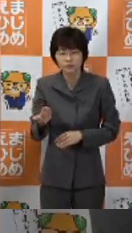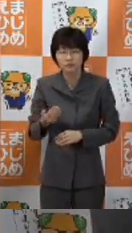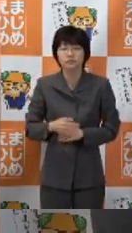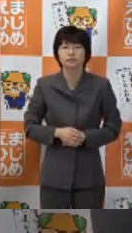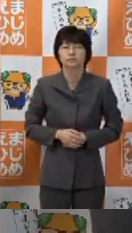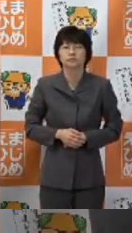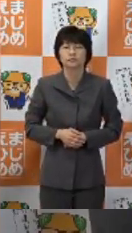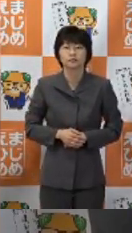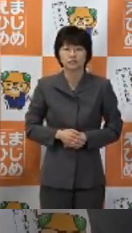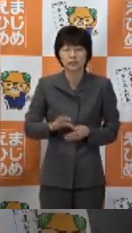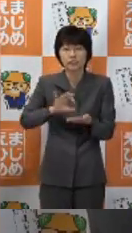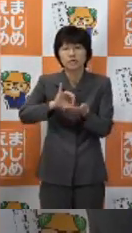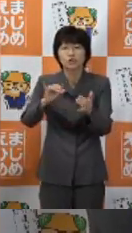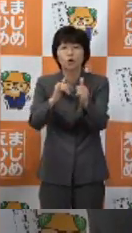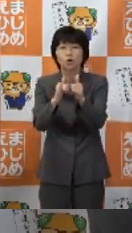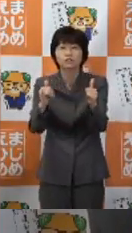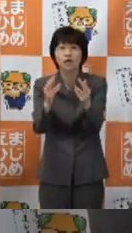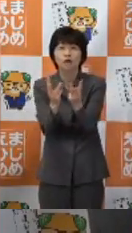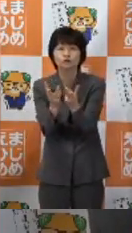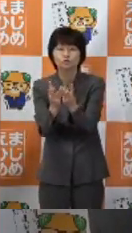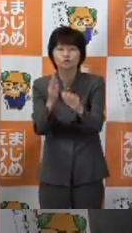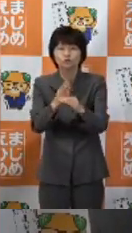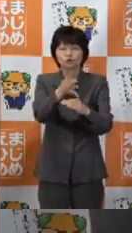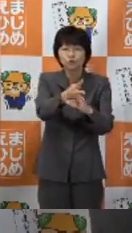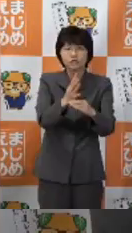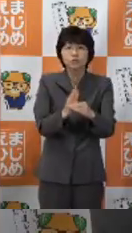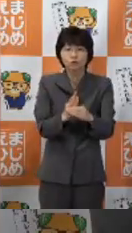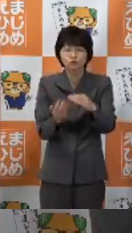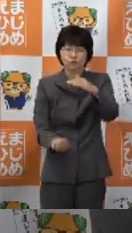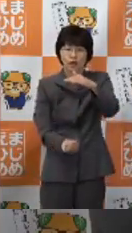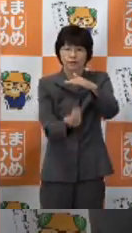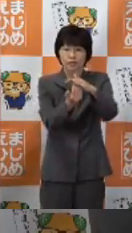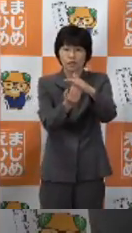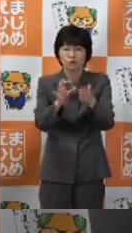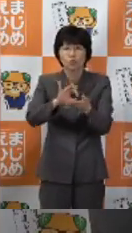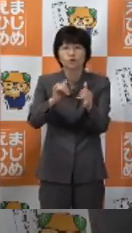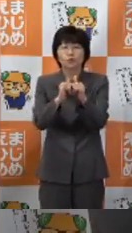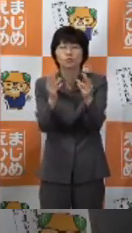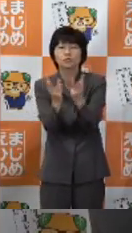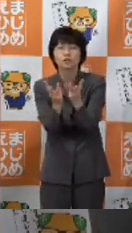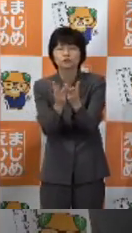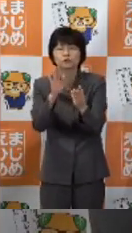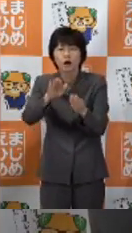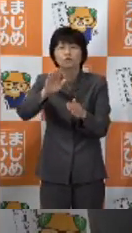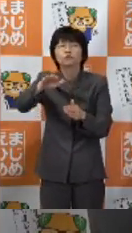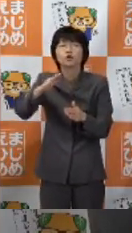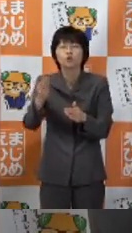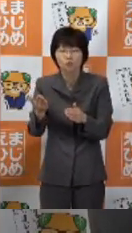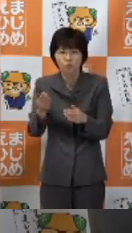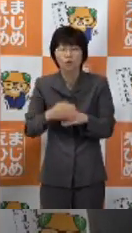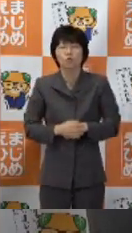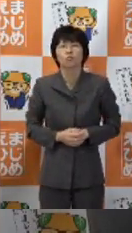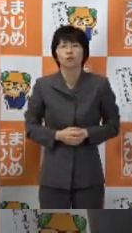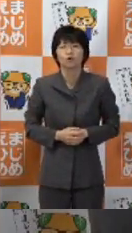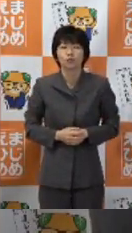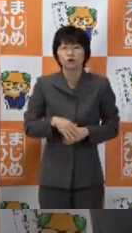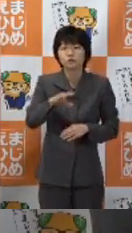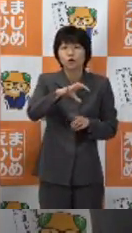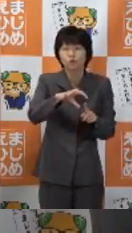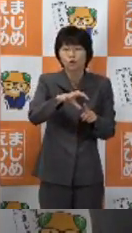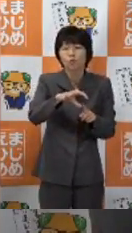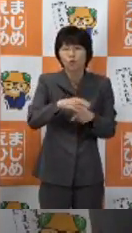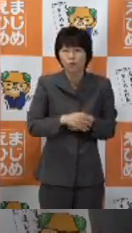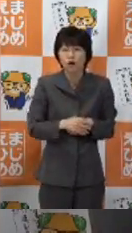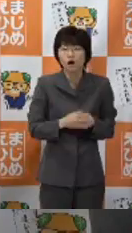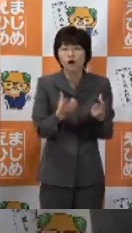mature 空洞でていますしかしその災害の入札おいては中四国最大の従者事業者数